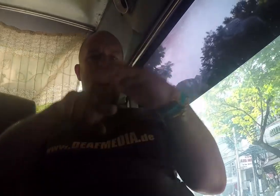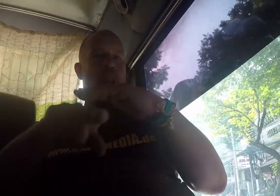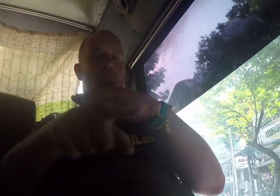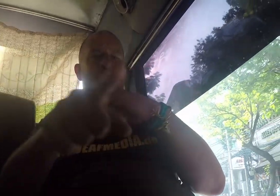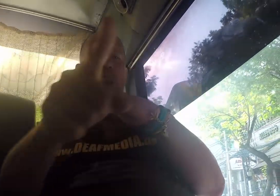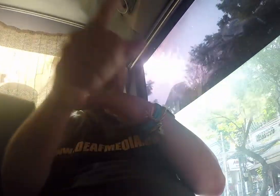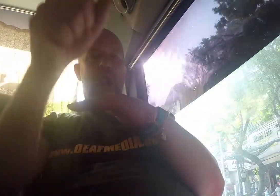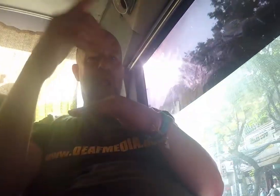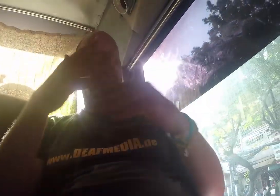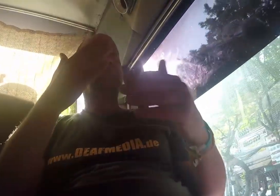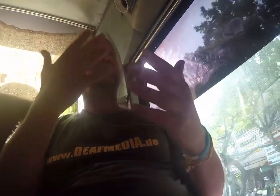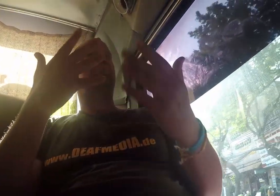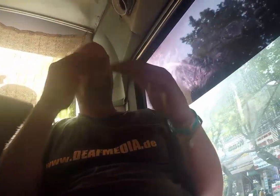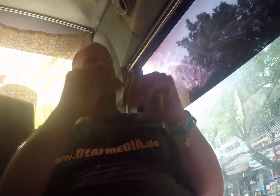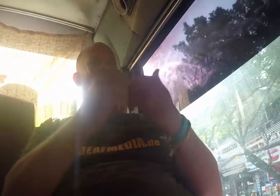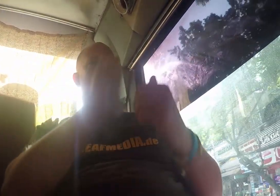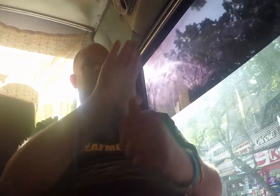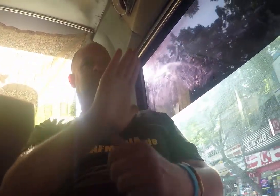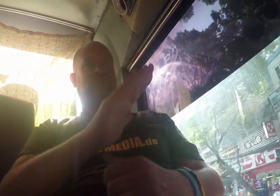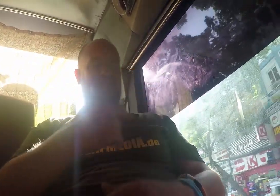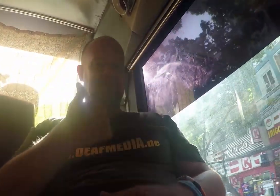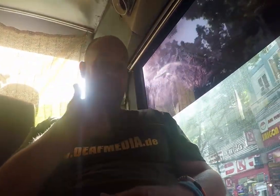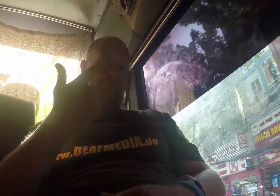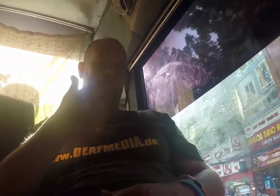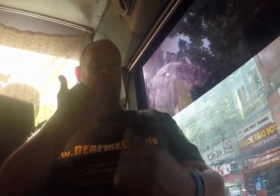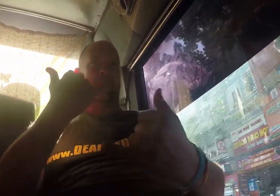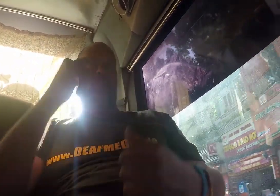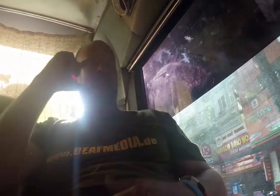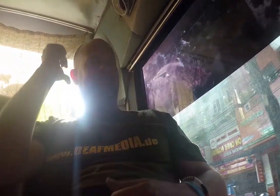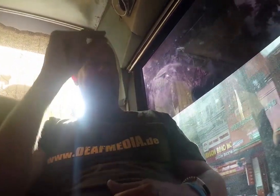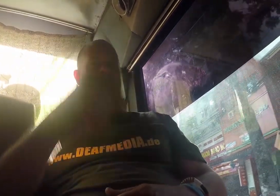Ich bin neugierig, wie sie das damals gemacht haben. Die Reise geht los.